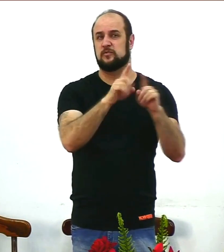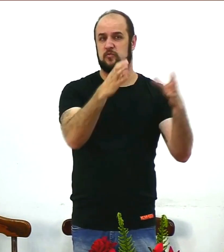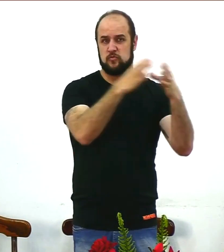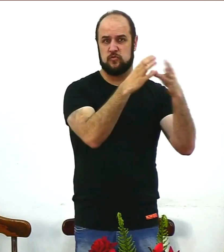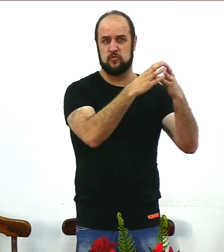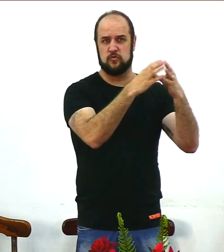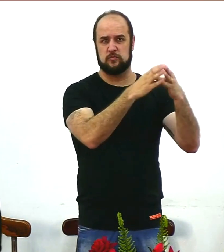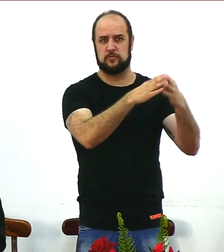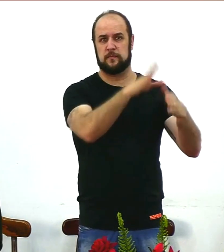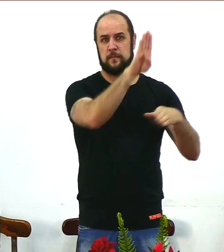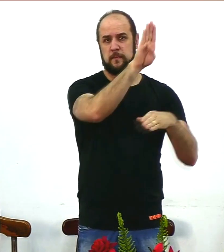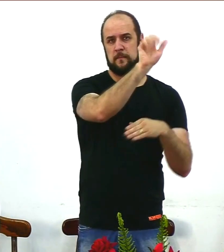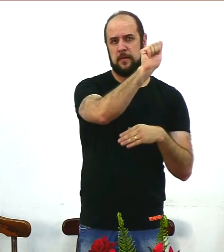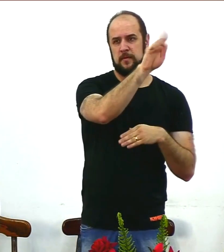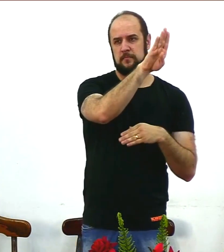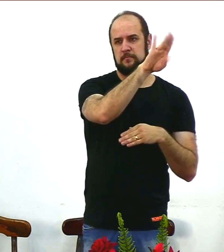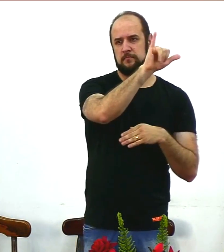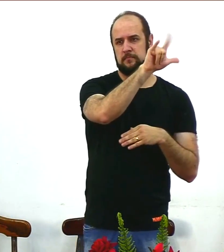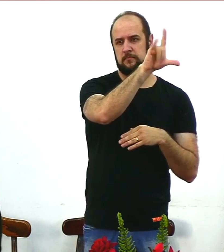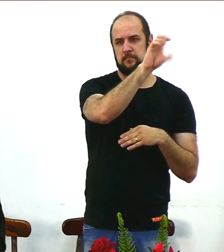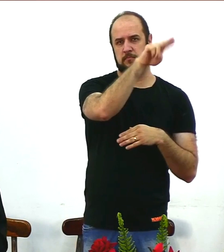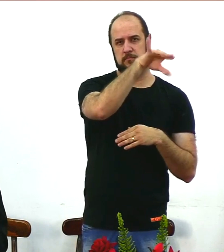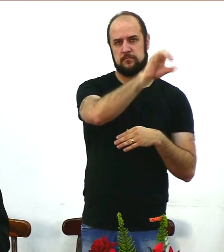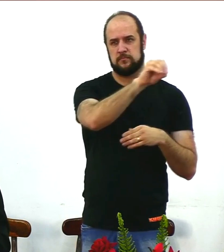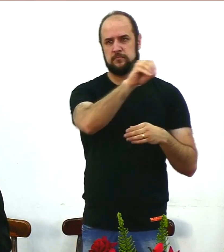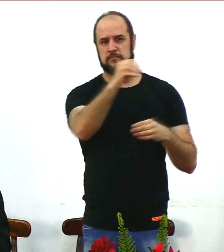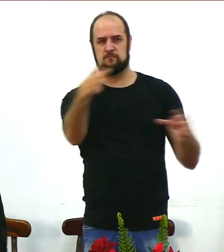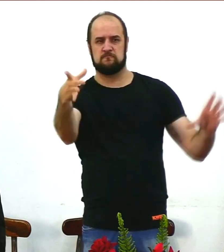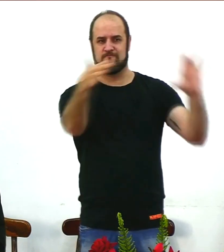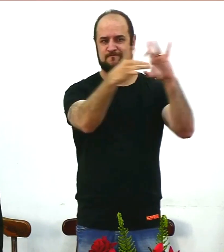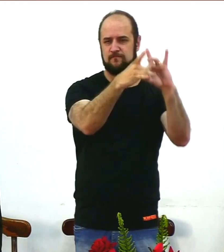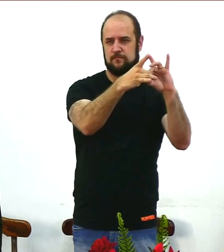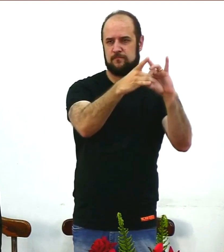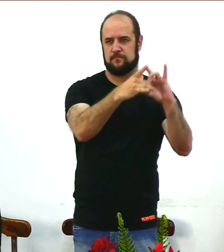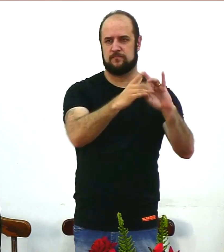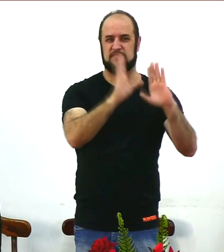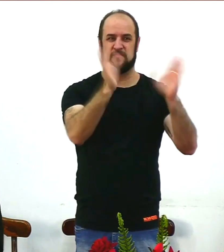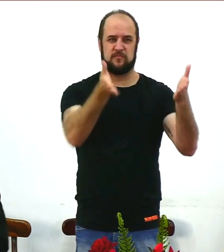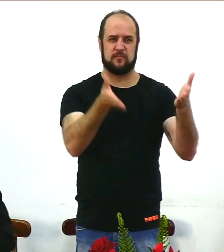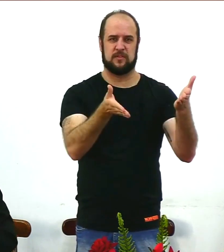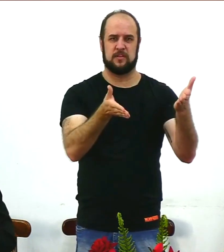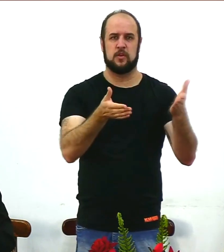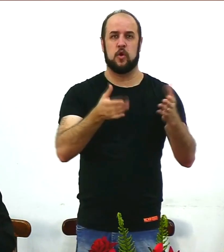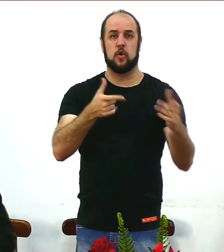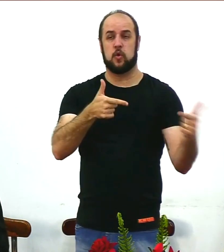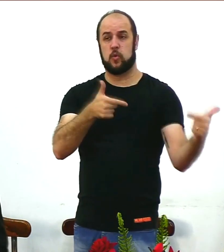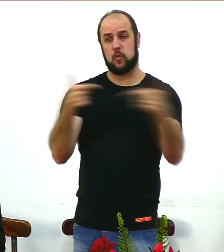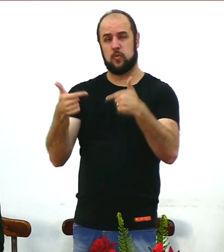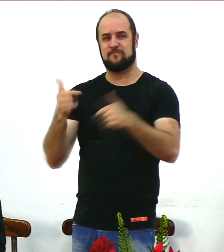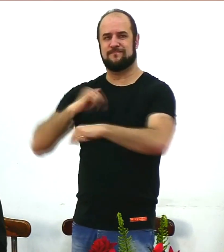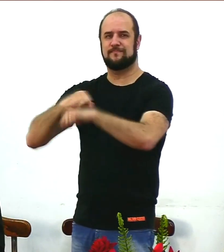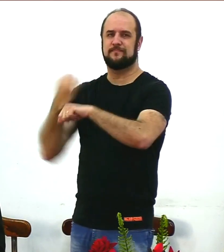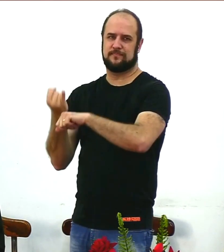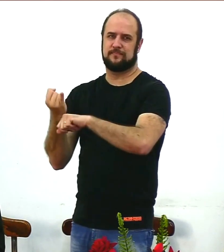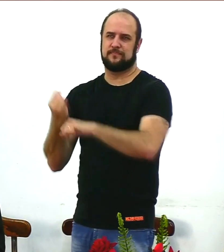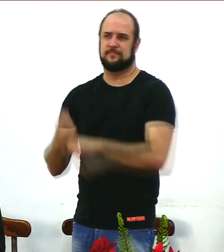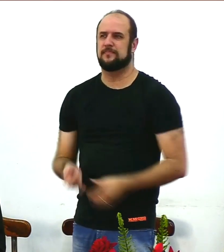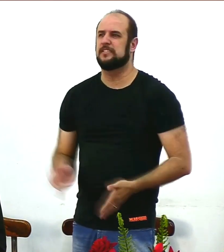viviam ao sul de Jerusalém, e eles viviam entre brigas e acertos e tal, mas